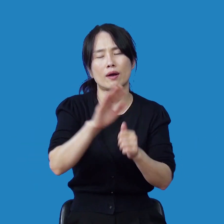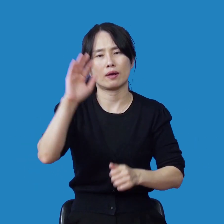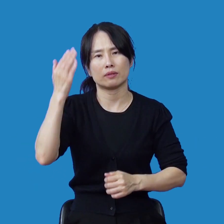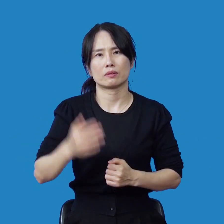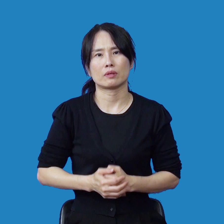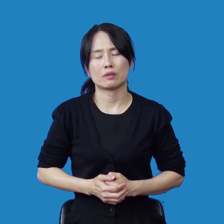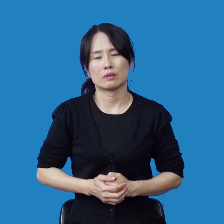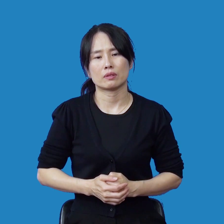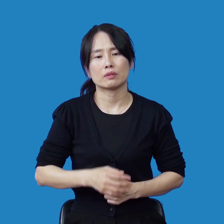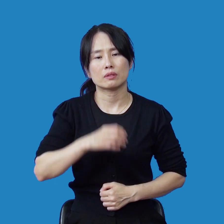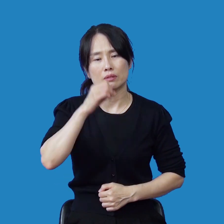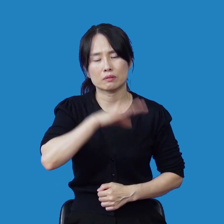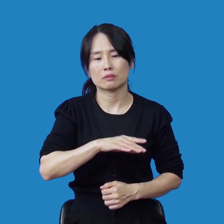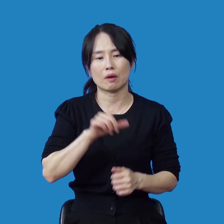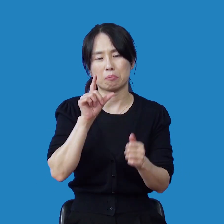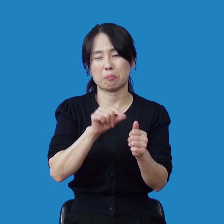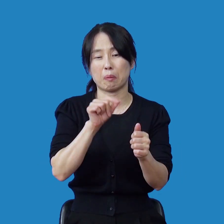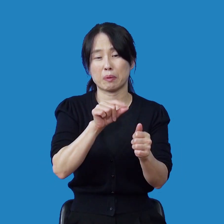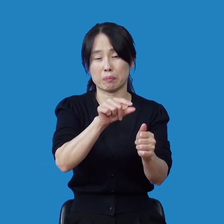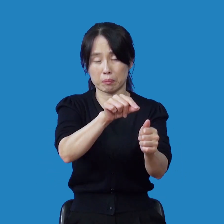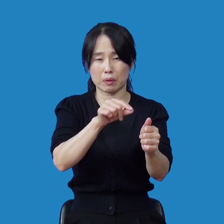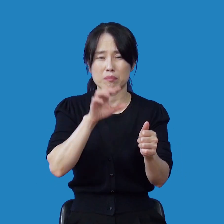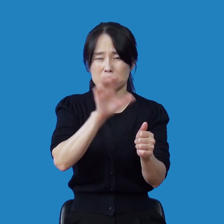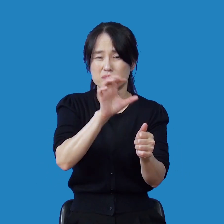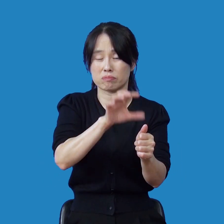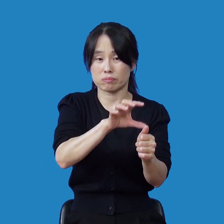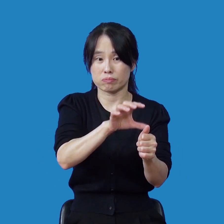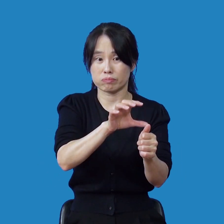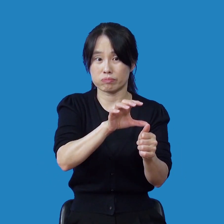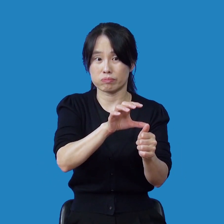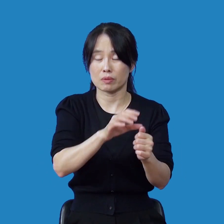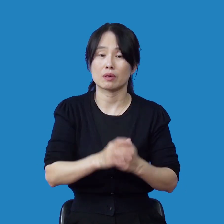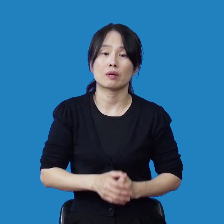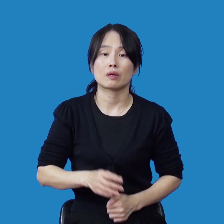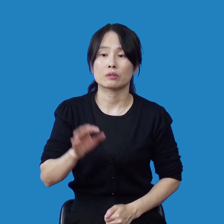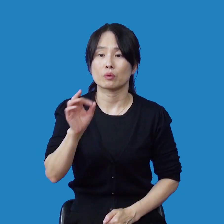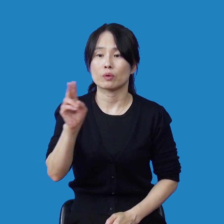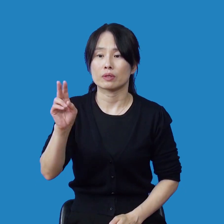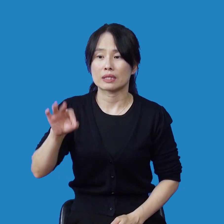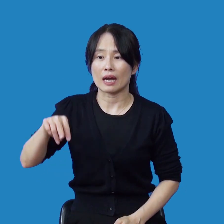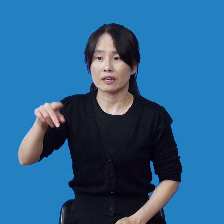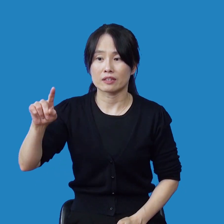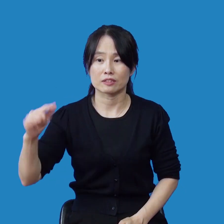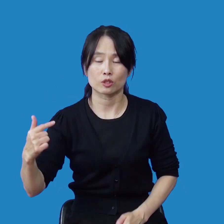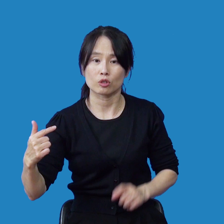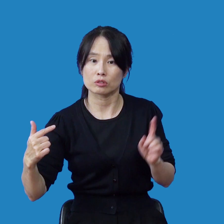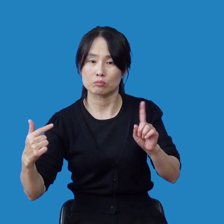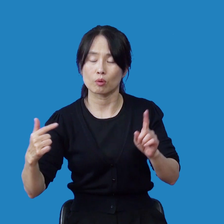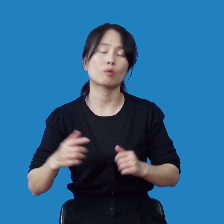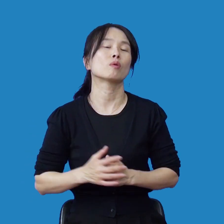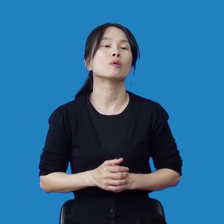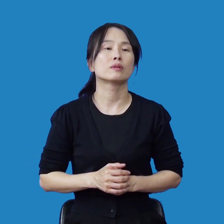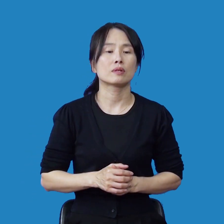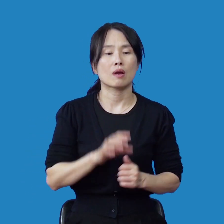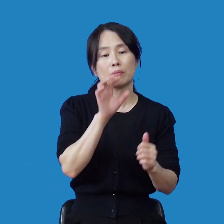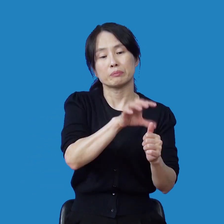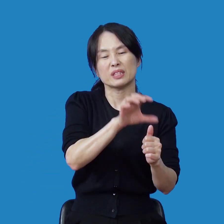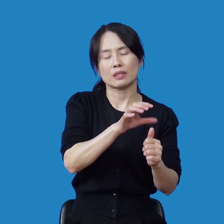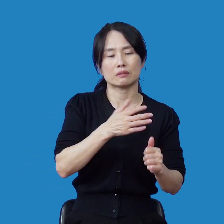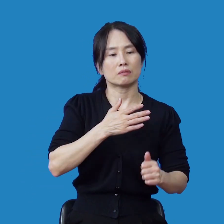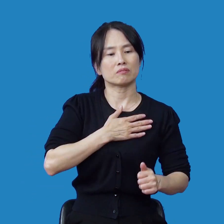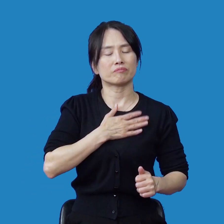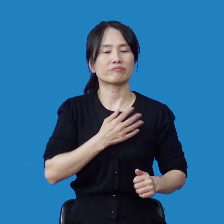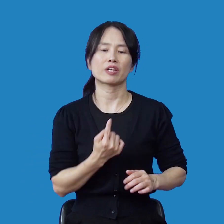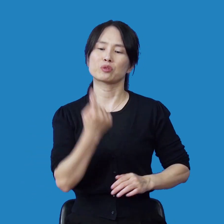핀잔하고 양선은 어떻게 다르죠? 핀잔은 내가 저 높은 곳에 고상한 곳에 서서 저